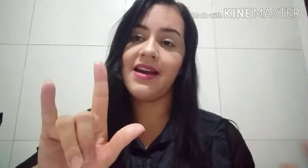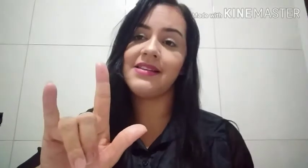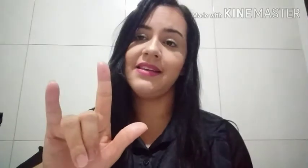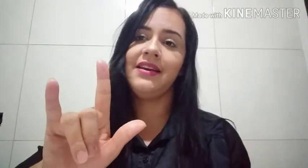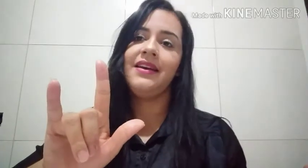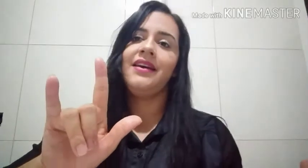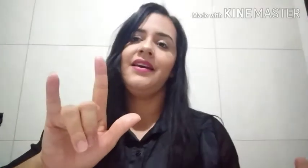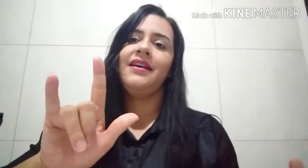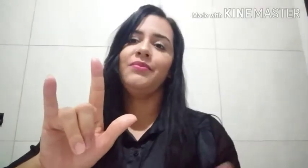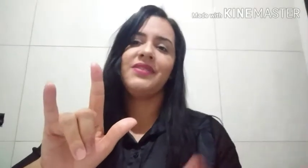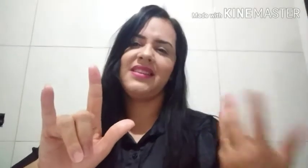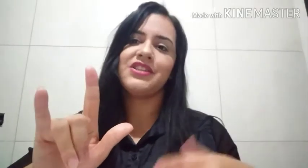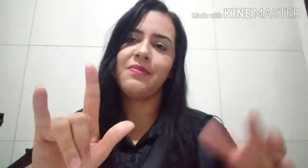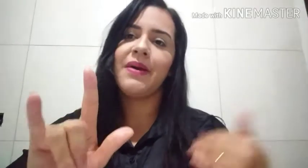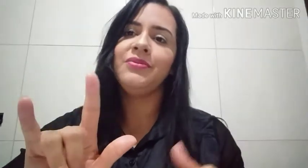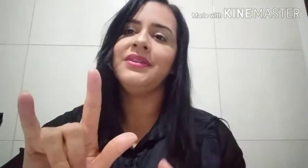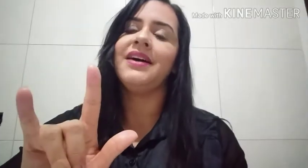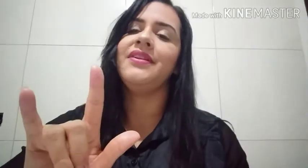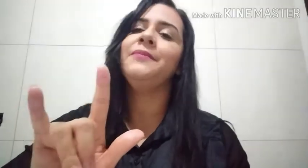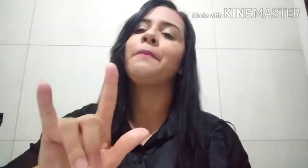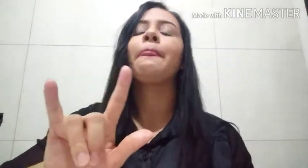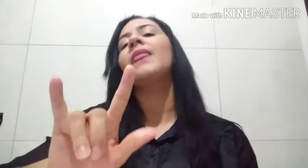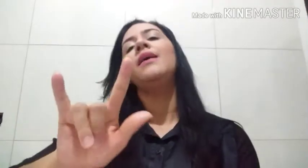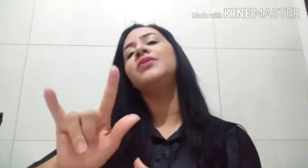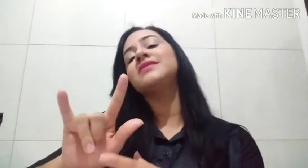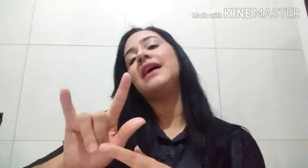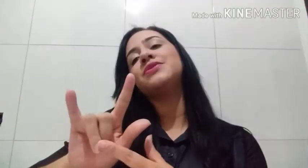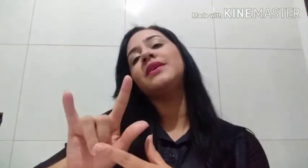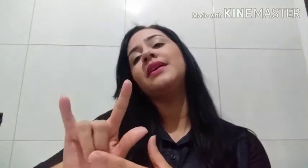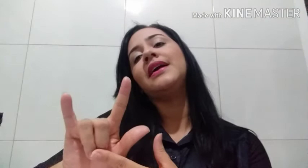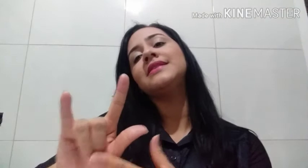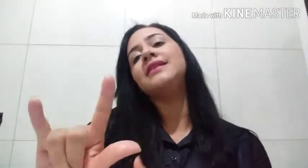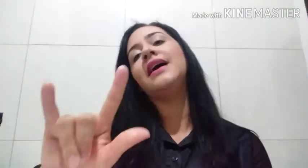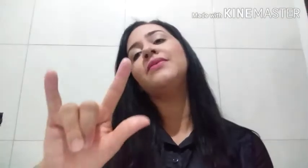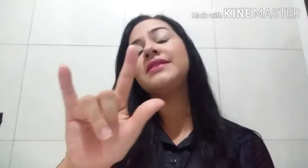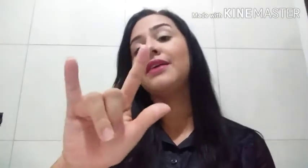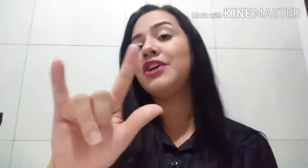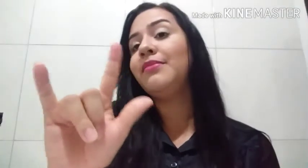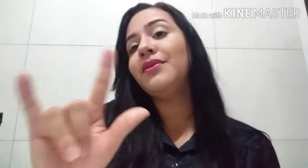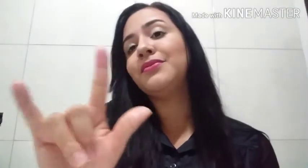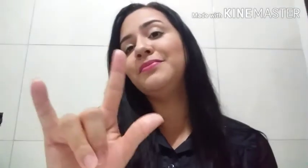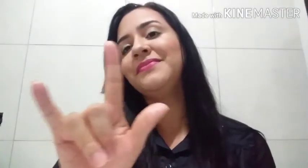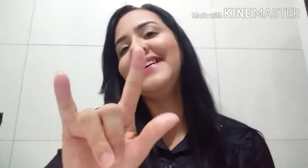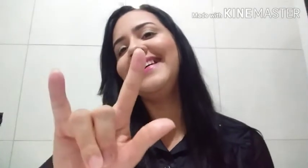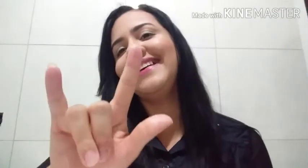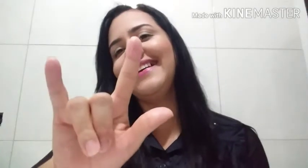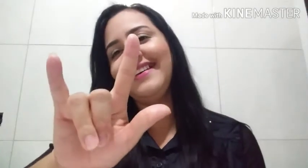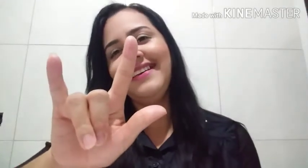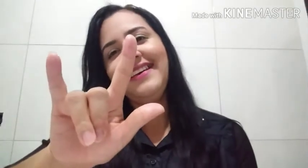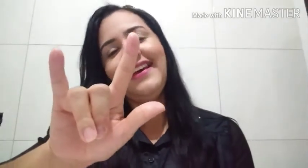sociais. Muitos até já me perguntaram, né? Muitos acham que esse sinal é um sinal diabólico.